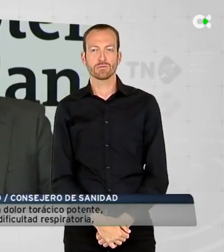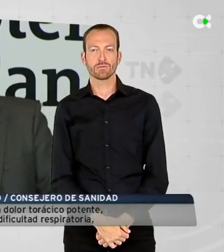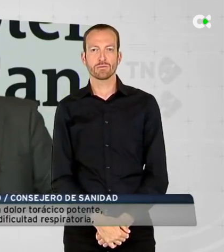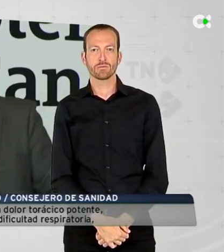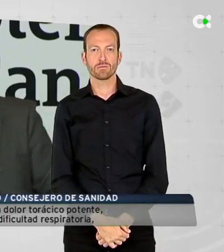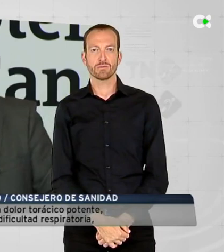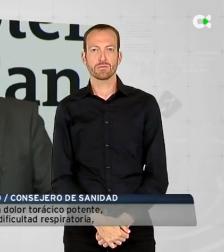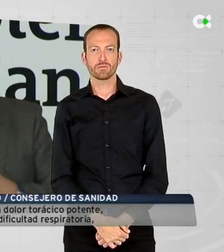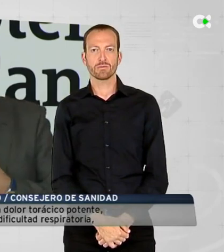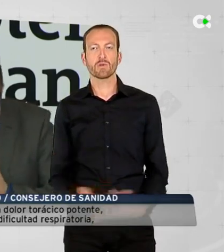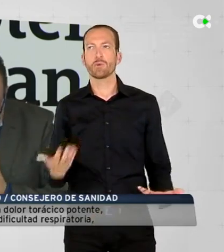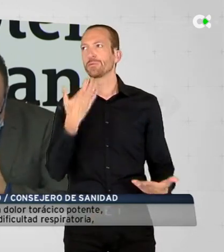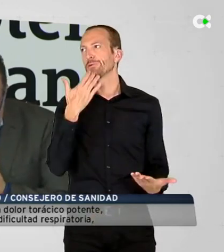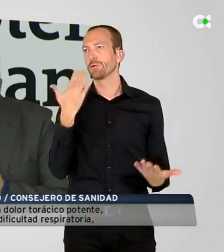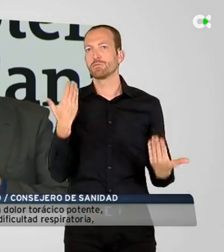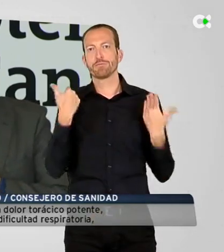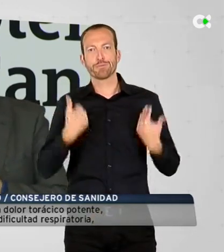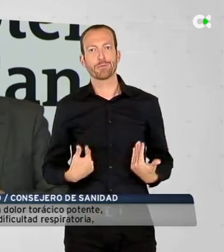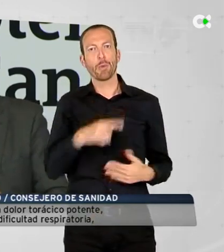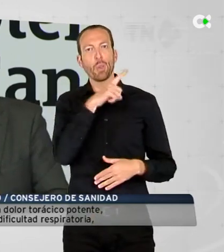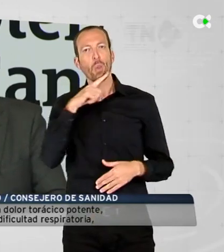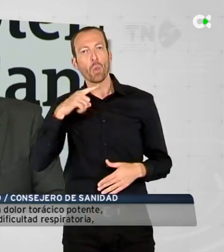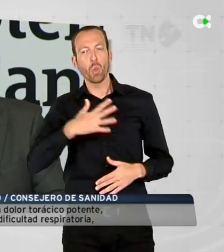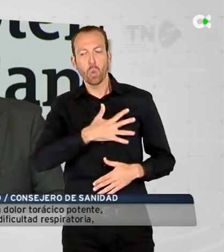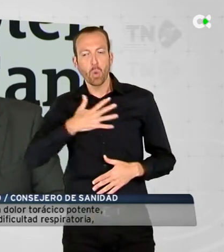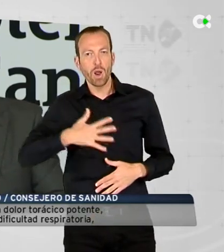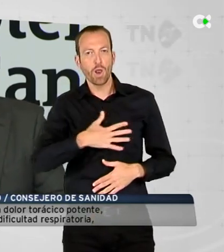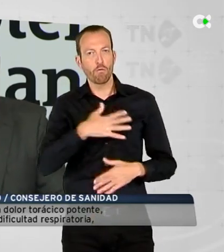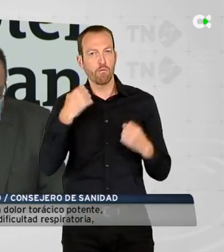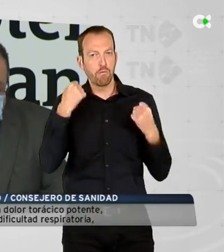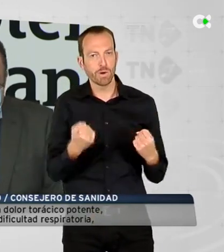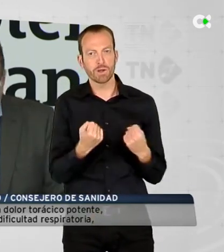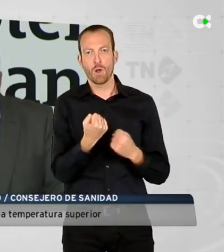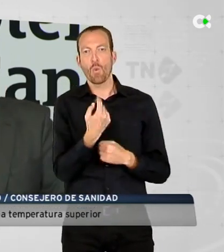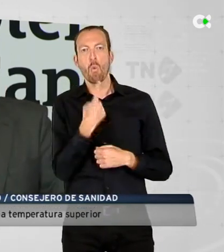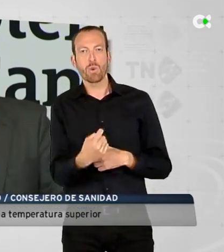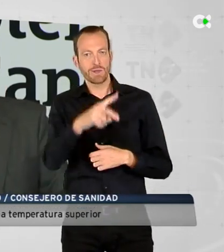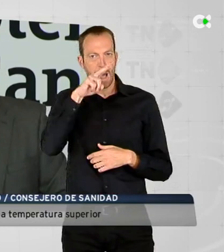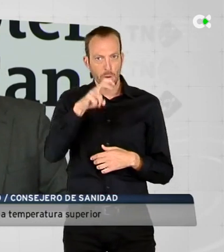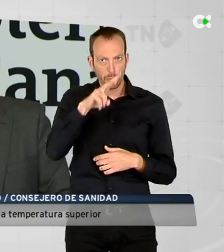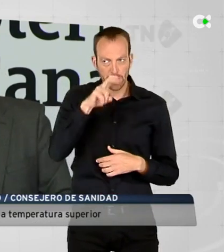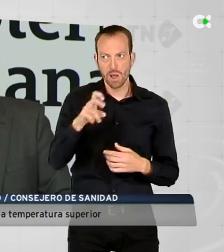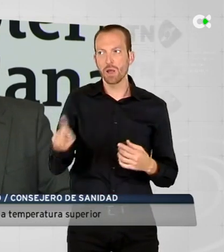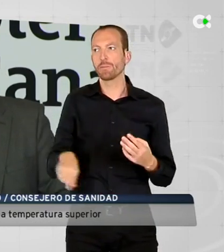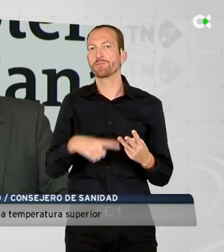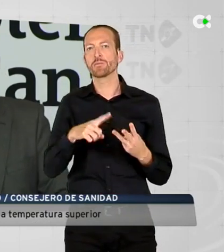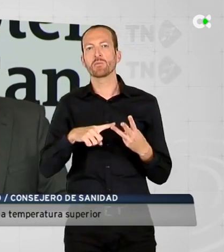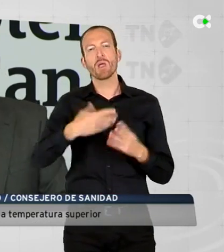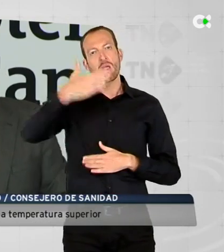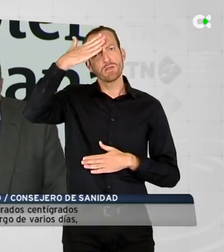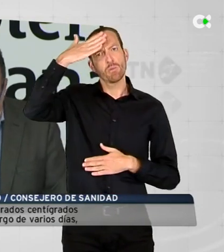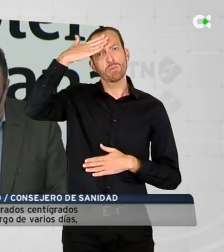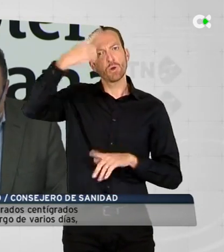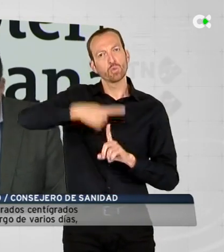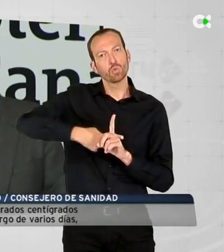pues tenemos un dolor torácico potente tenemos dificultad respiratoria tenemos una temperatura